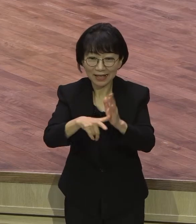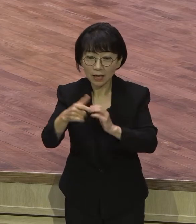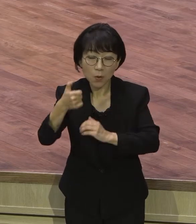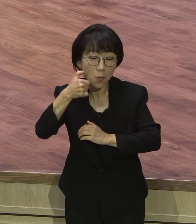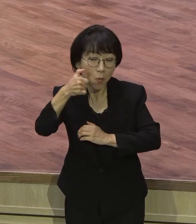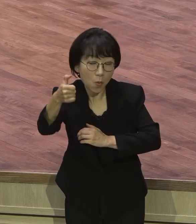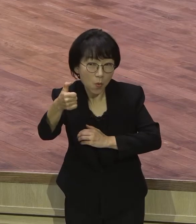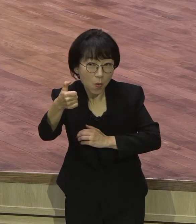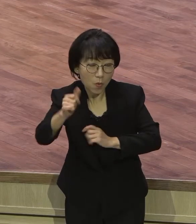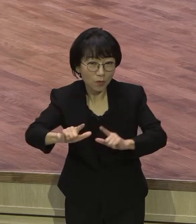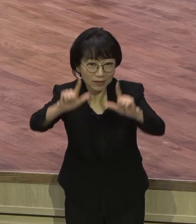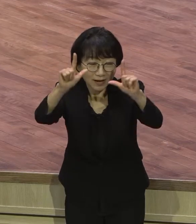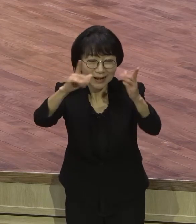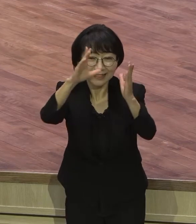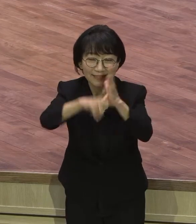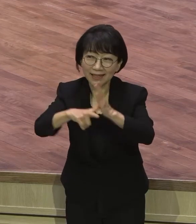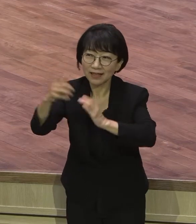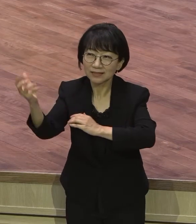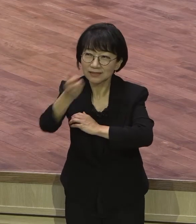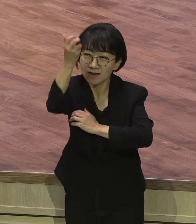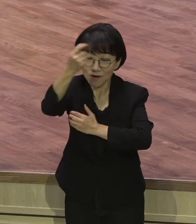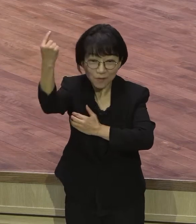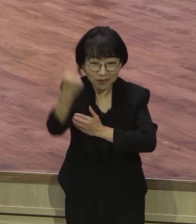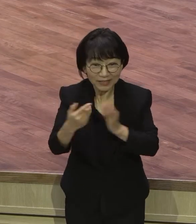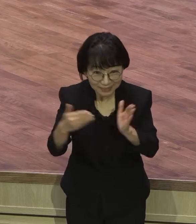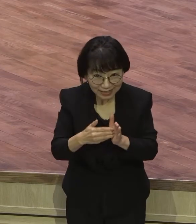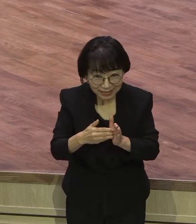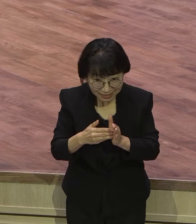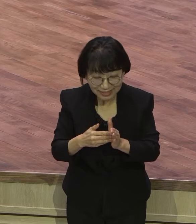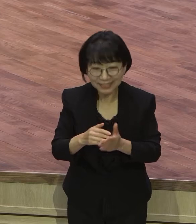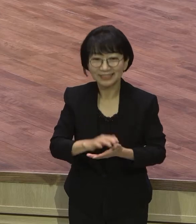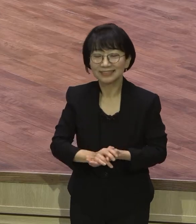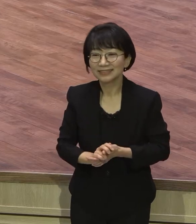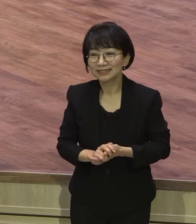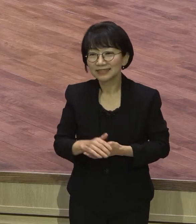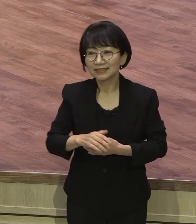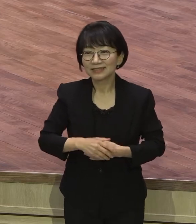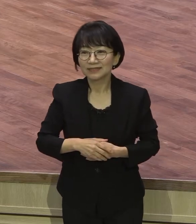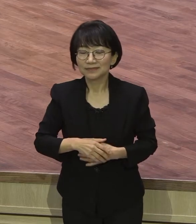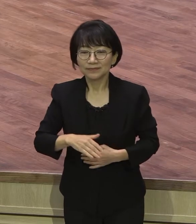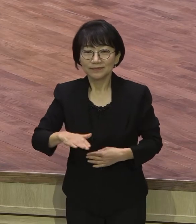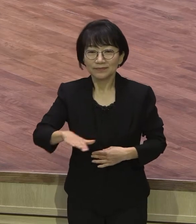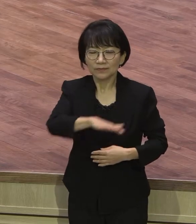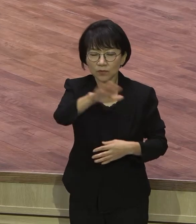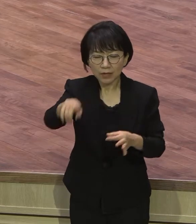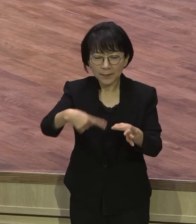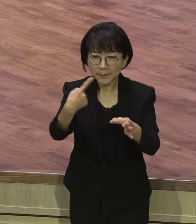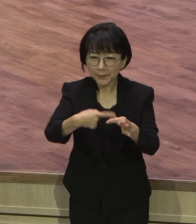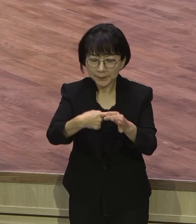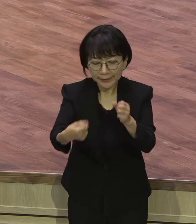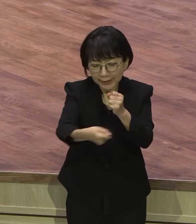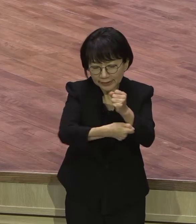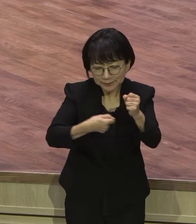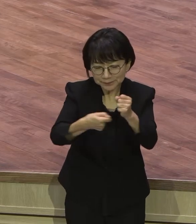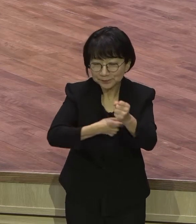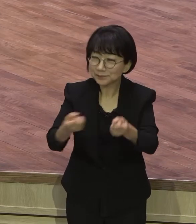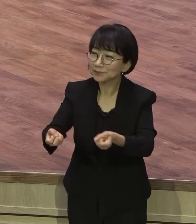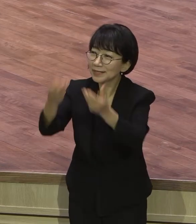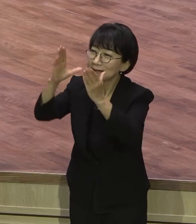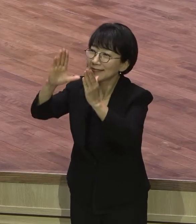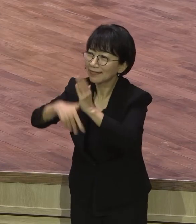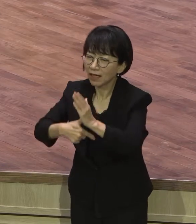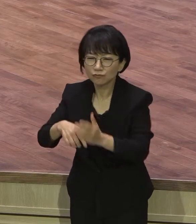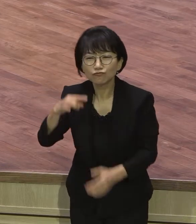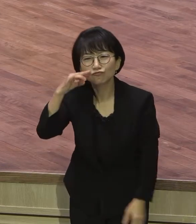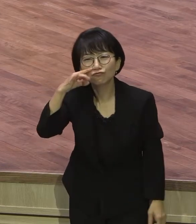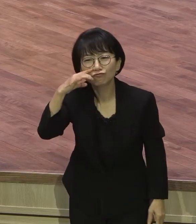임했다 그렇게 나와있죠. 우리가 맥주감사주의를 지키면서 늘 마음에 궁금한 것이 뭐냐, 우리는